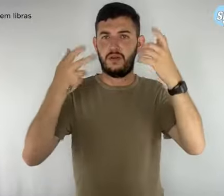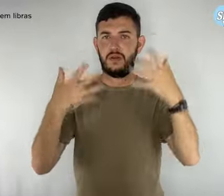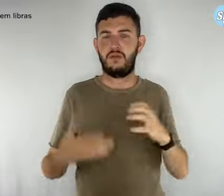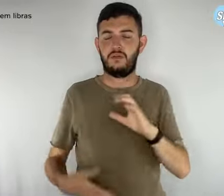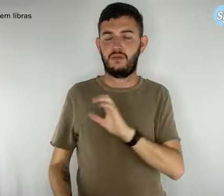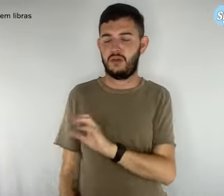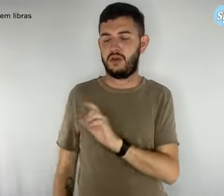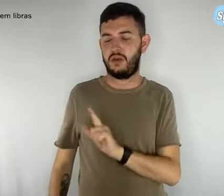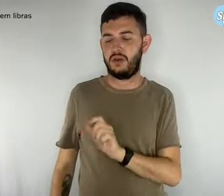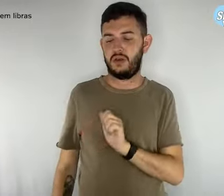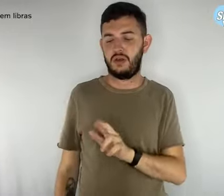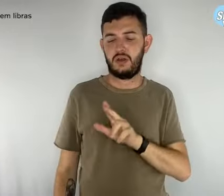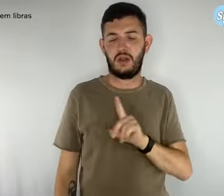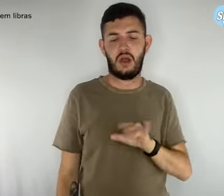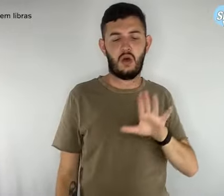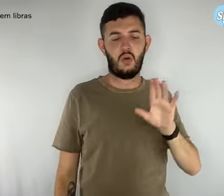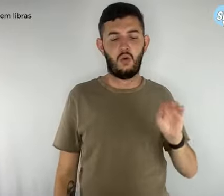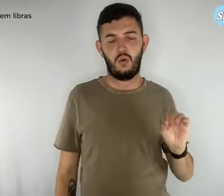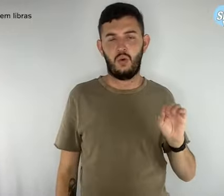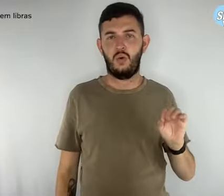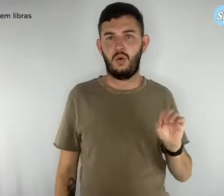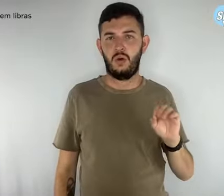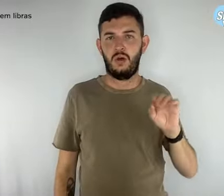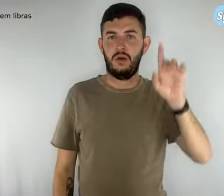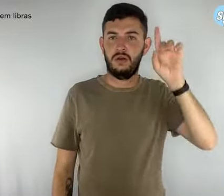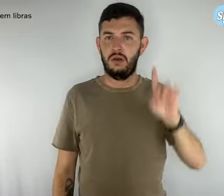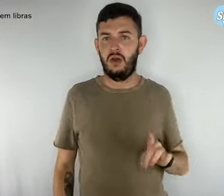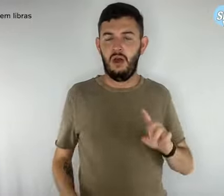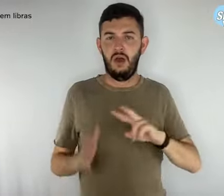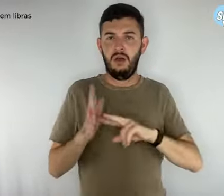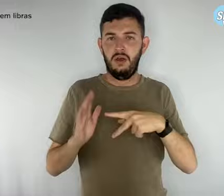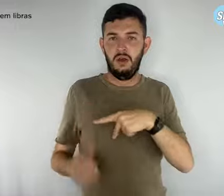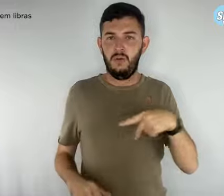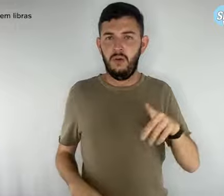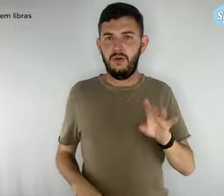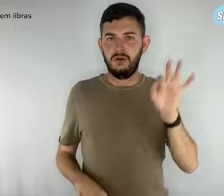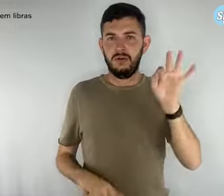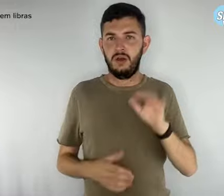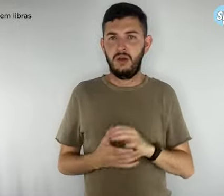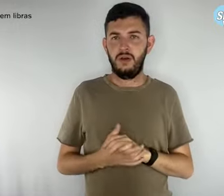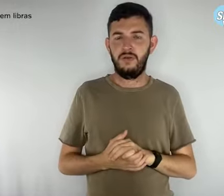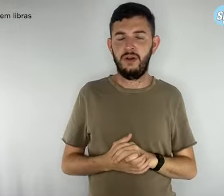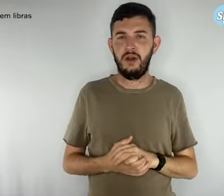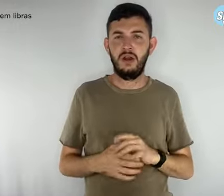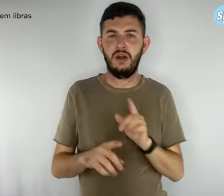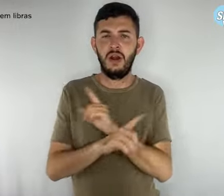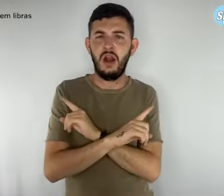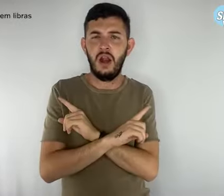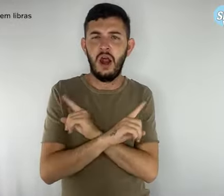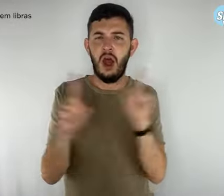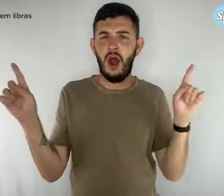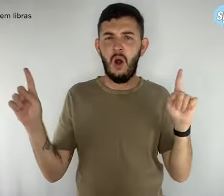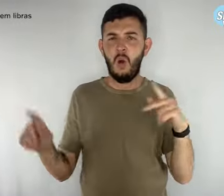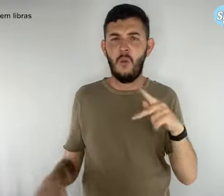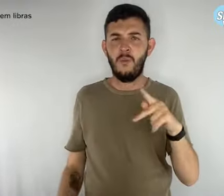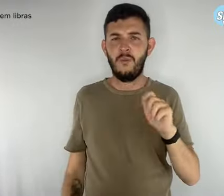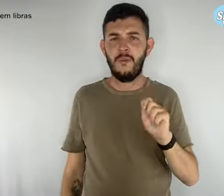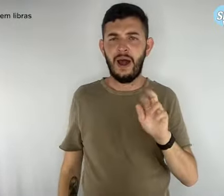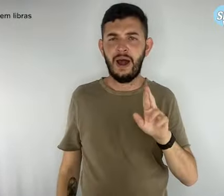Cláudio Antunes, diretor do Simpro-DF. Não ao parlamentarismo. Ele lembra que